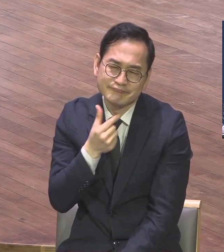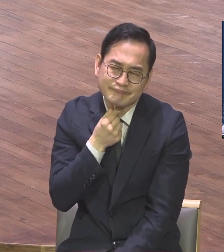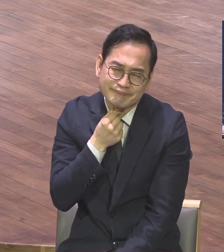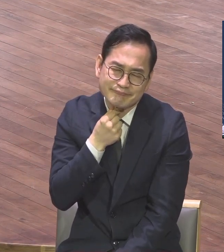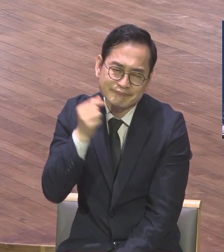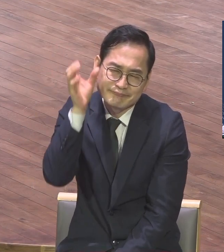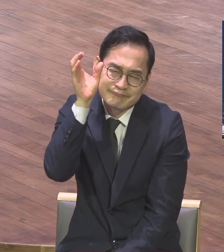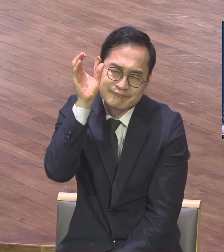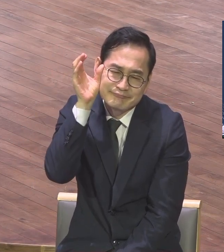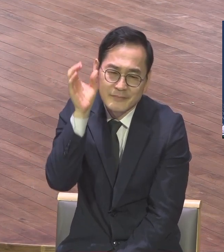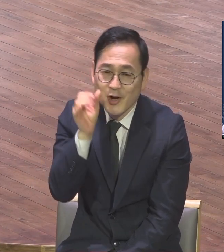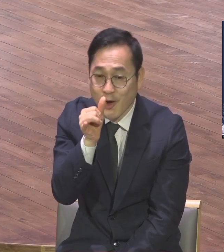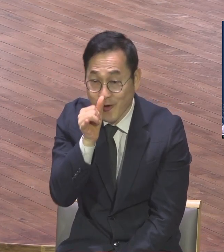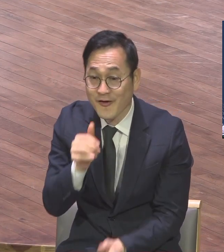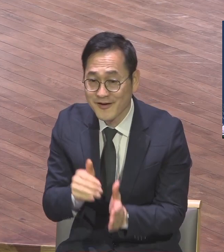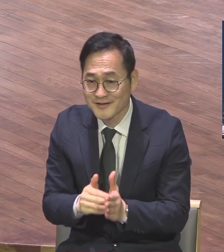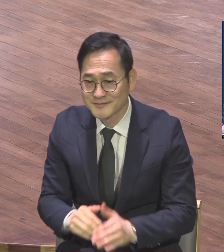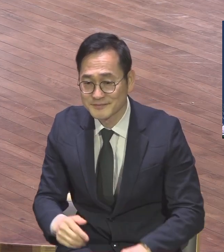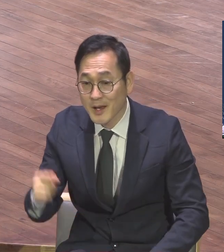왜 그런 줄 아십니까?